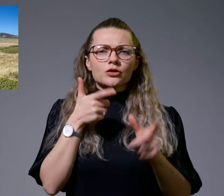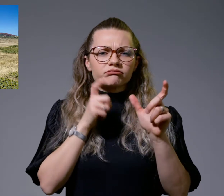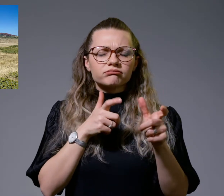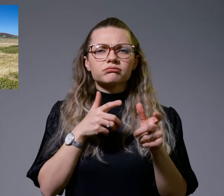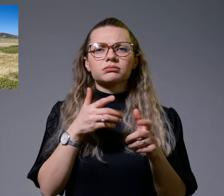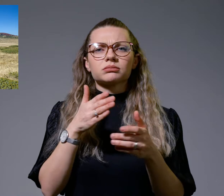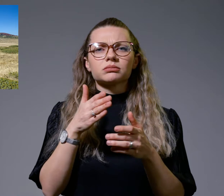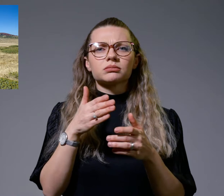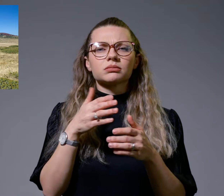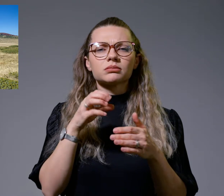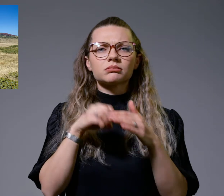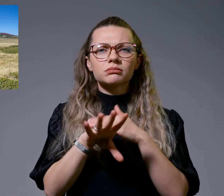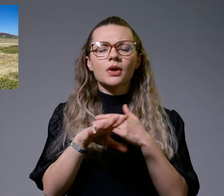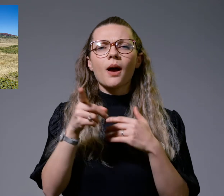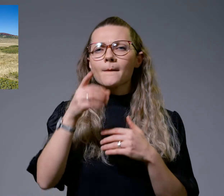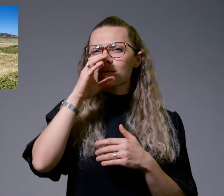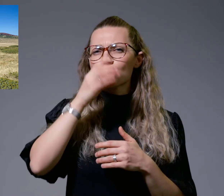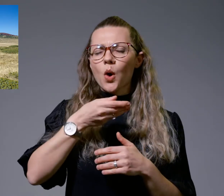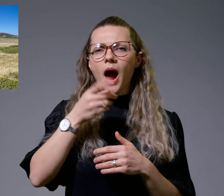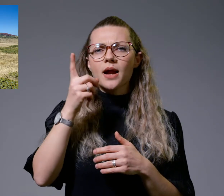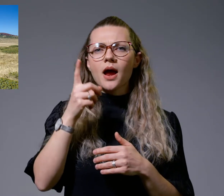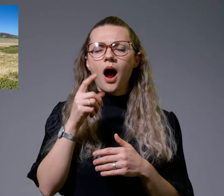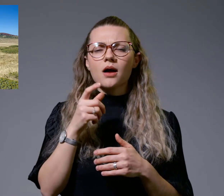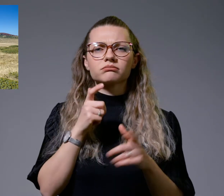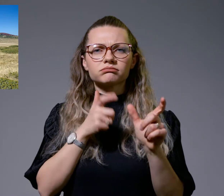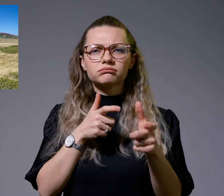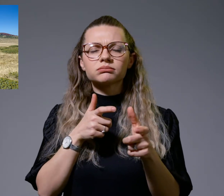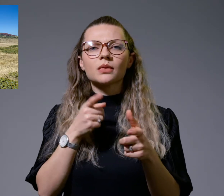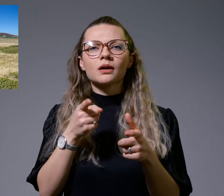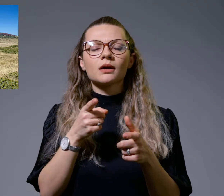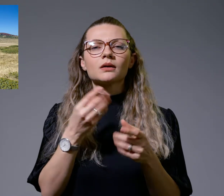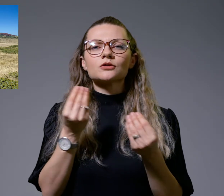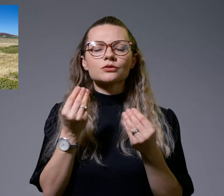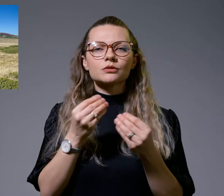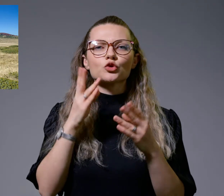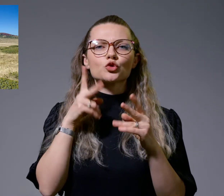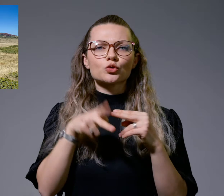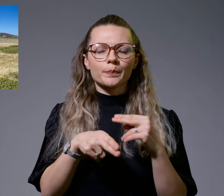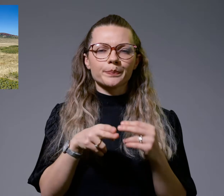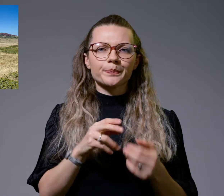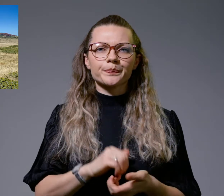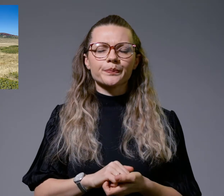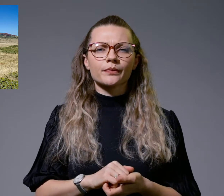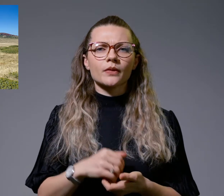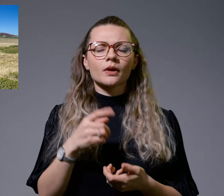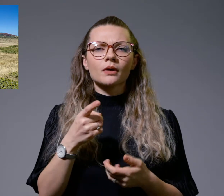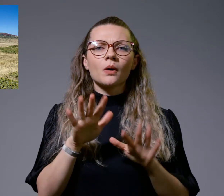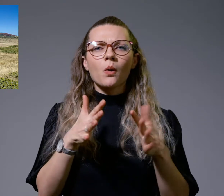на бугарската артилерија со цел да ја неутрализира. Околу Пладне,